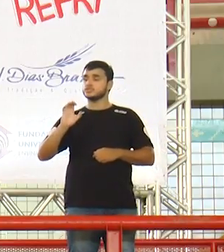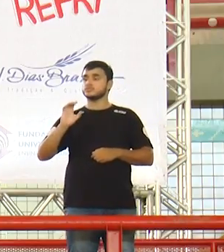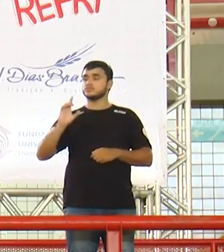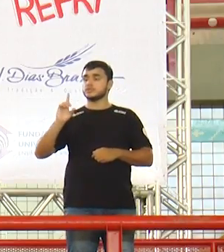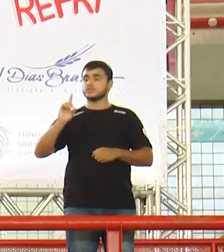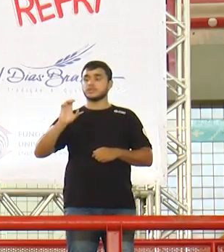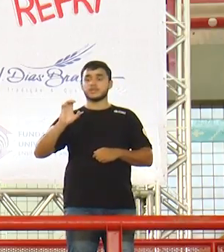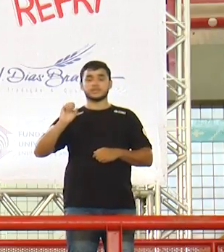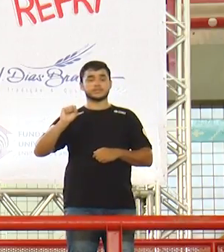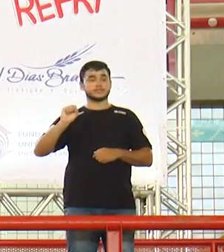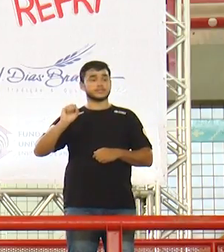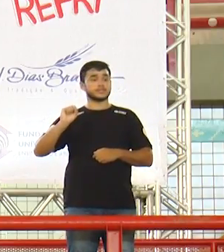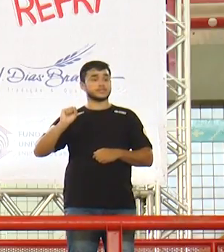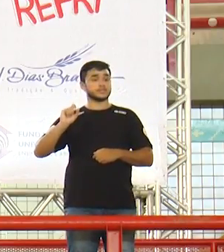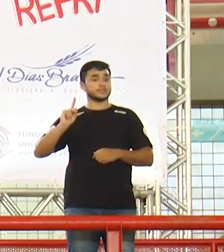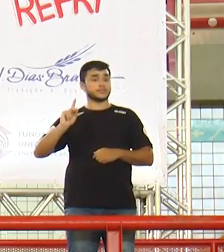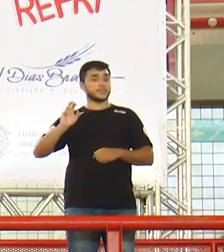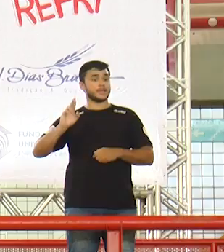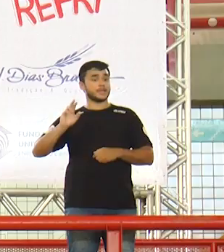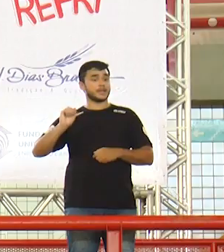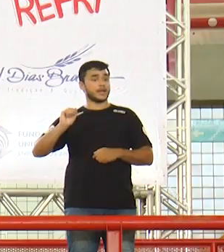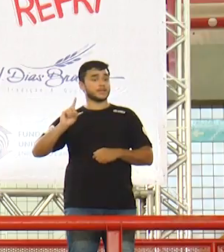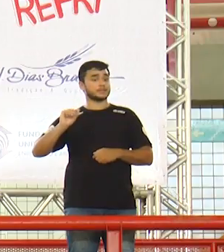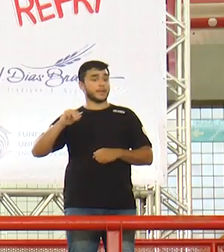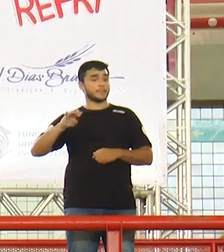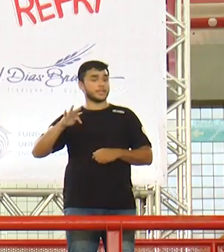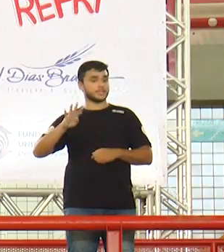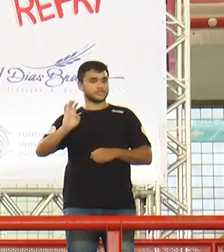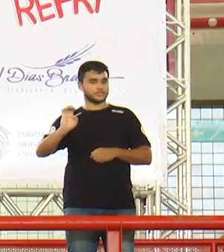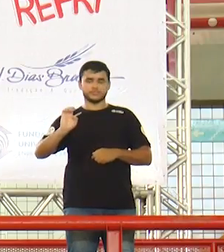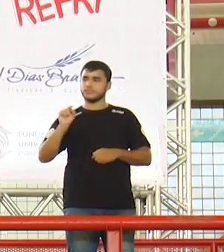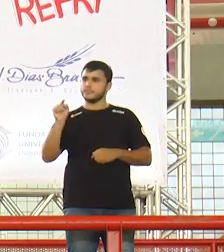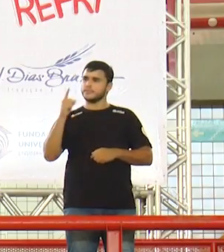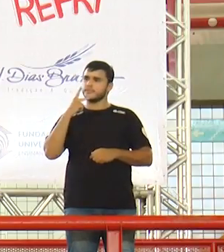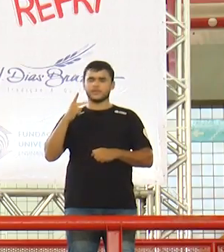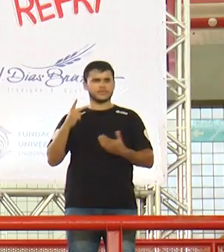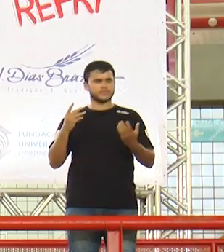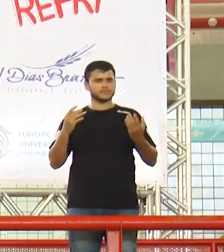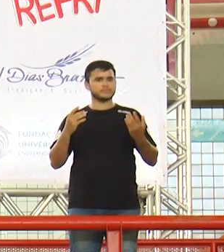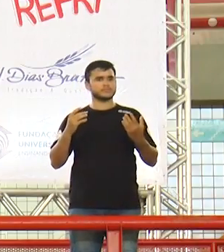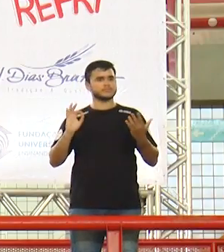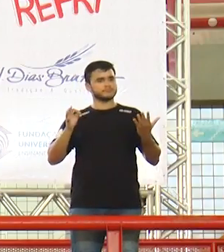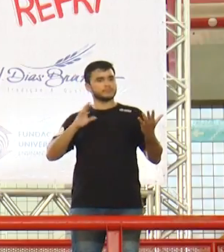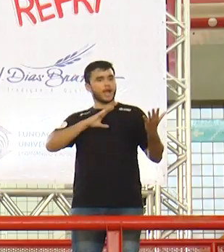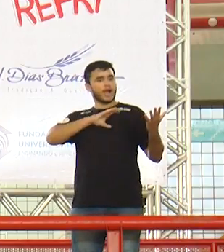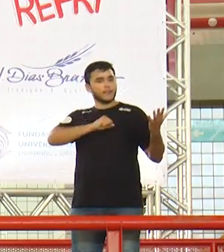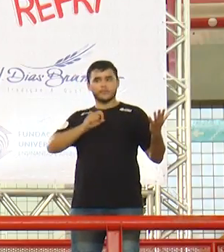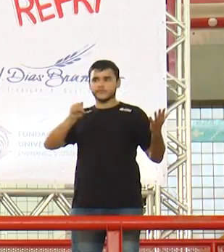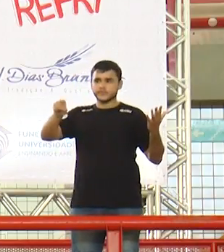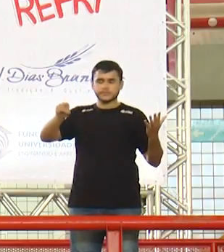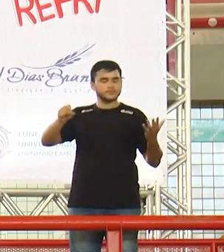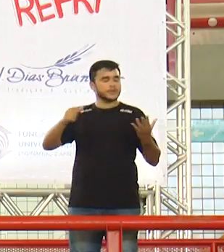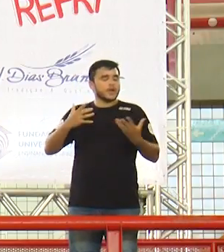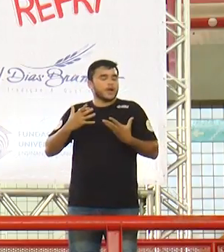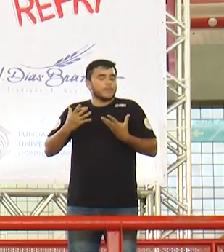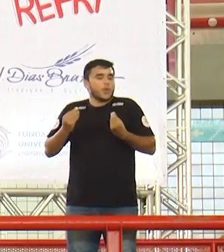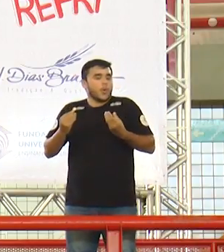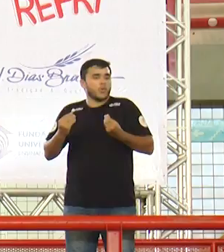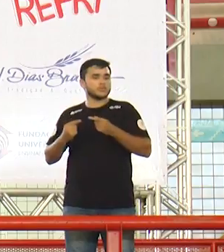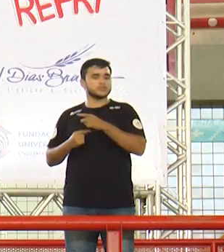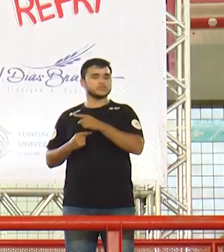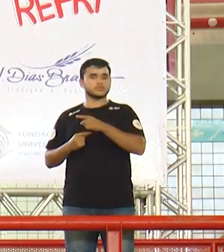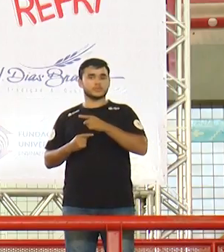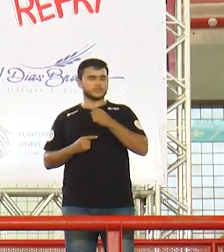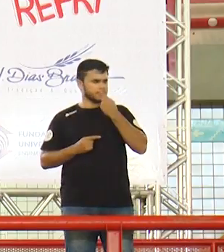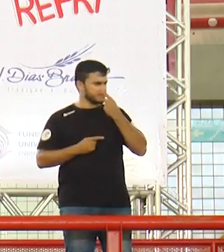desesperadamente. Porque para te amar tem que ser muito desespero. Amo-te desesperadamente. Aí o namoradinho já acostumou, isso